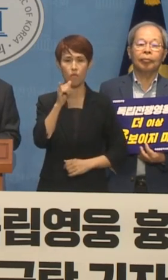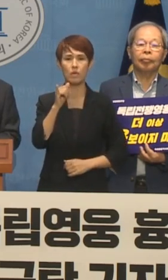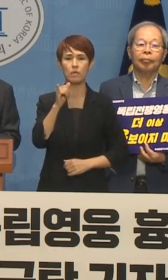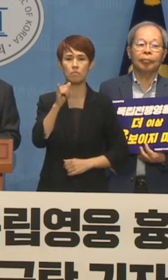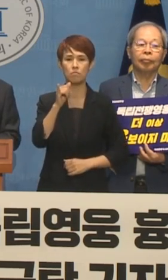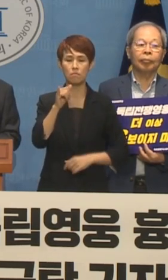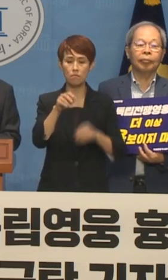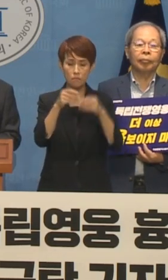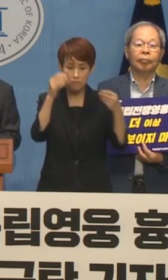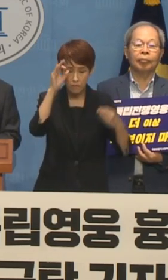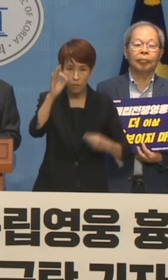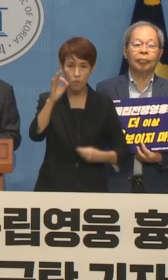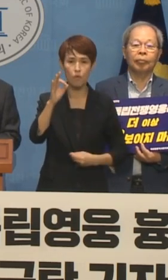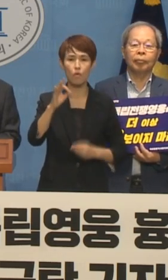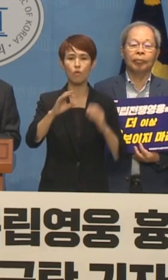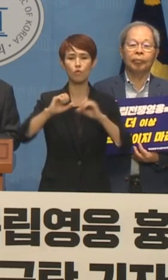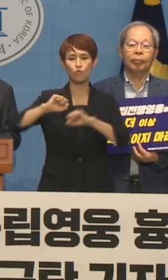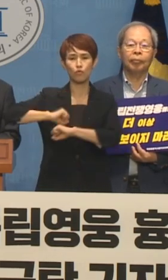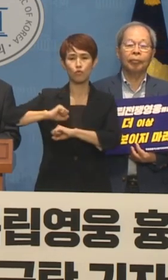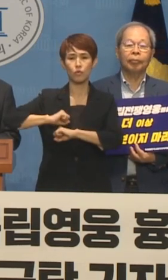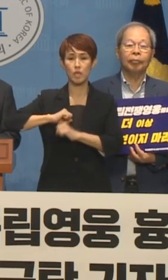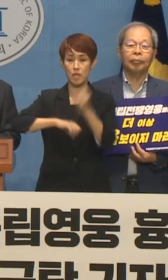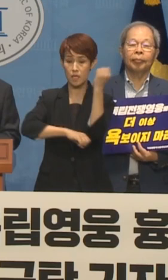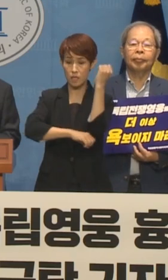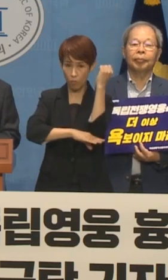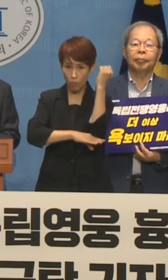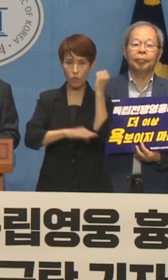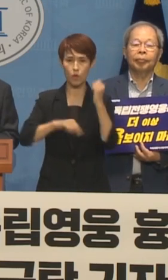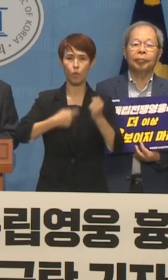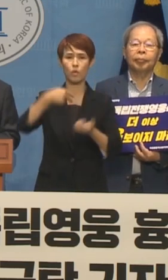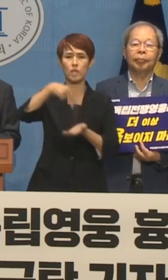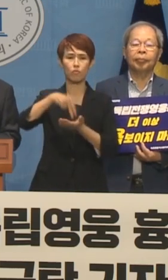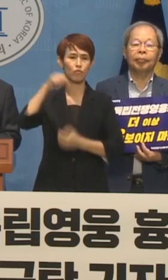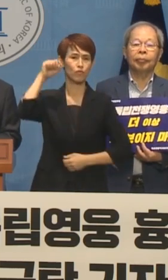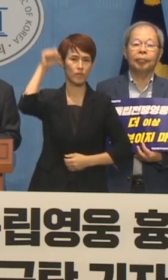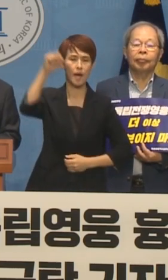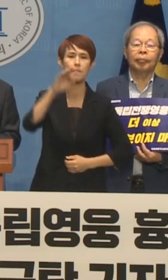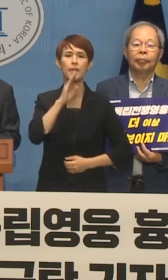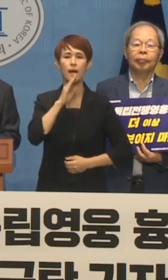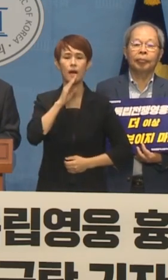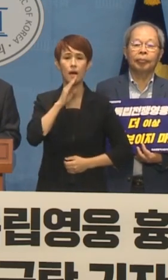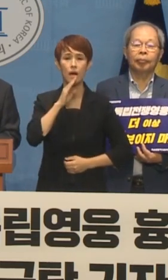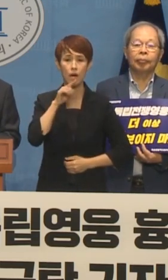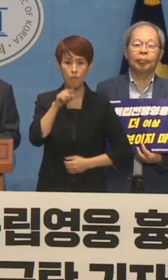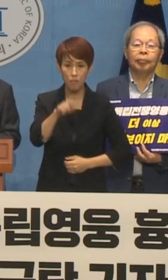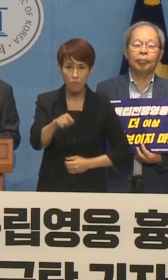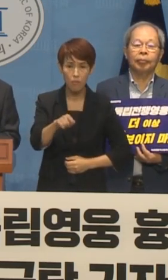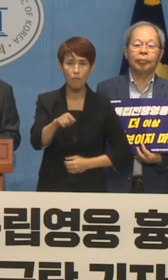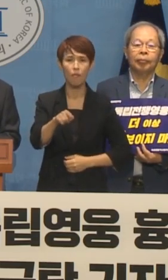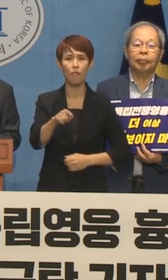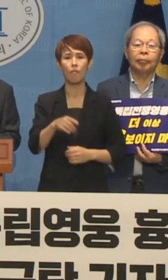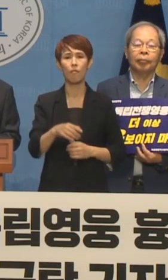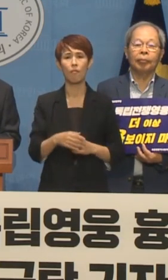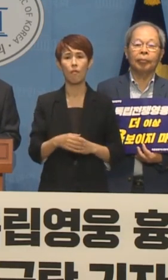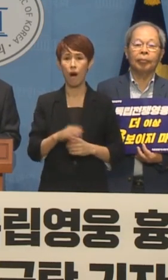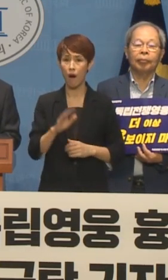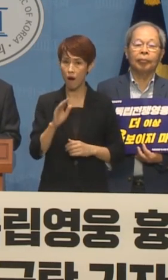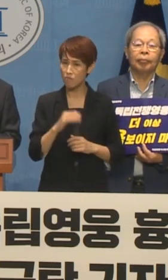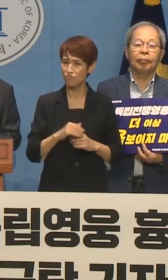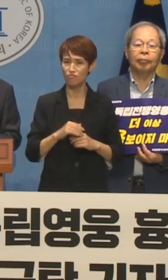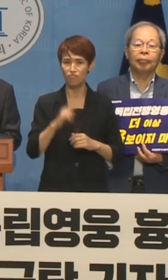뿌리가 독립군 광복군이라고 하는 정신은 훼손하고 이런 꼼수를 부리고 있는 것입니다. 참으로 경악스럽습니다.